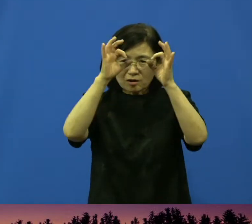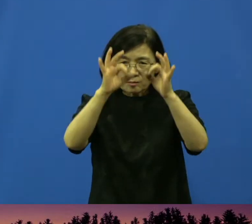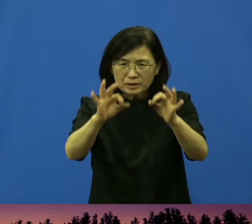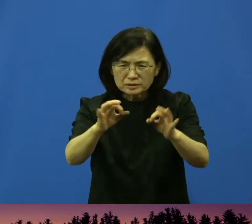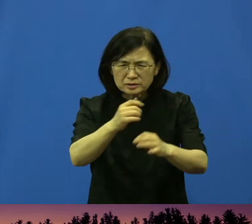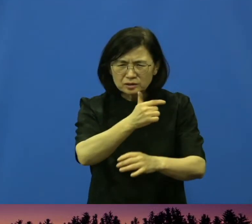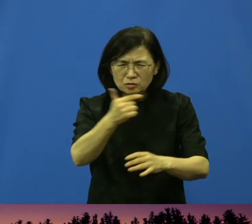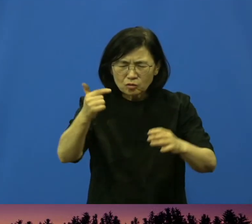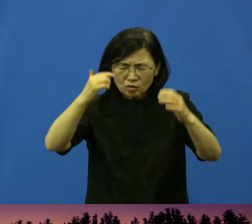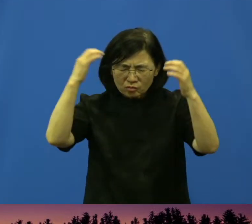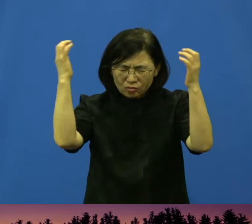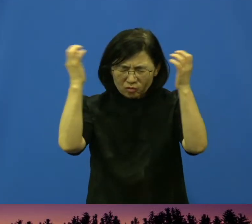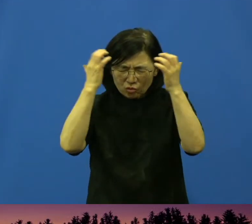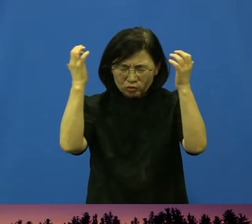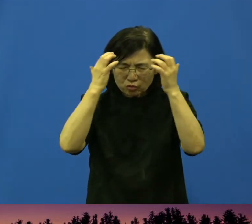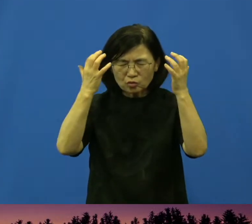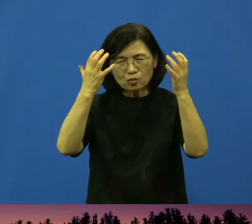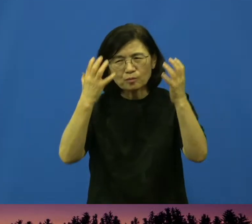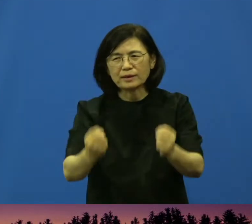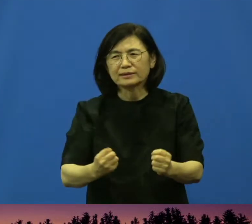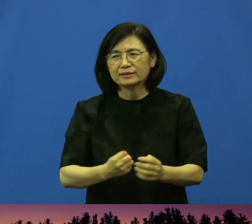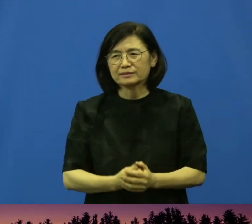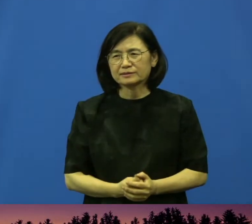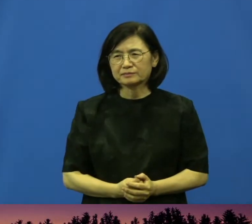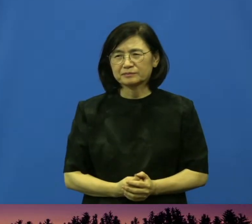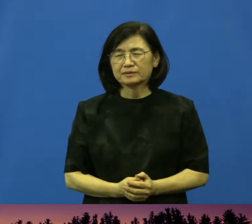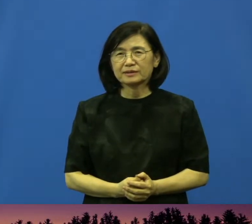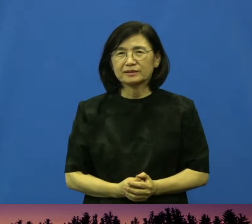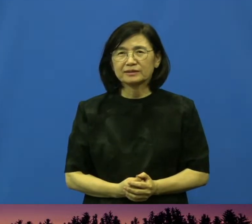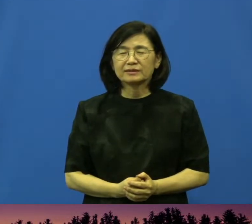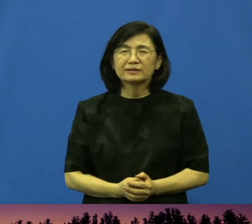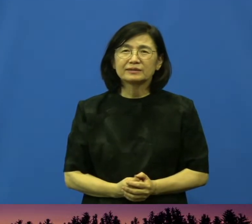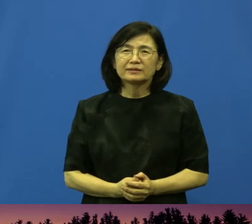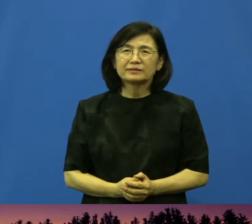인간 안에 있는 이 허영심이 쉽게 사라지지 않는 거예요.